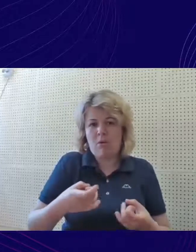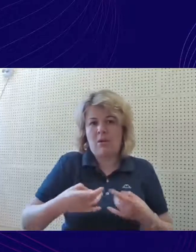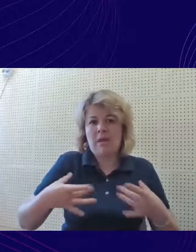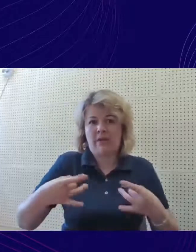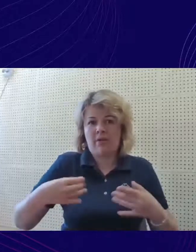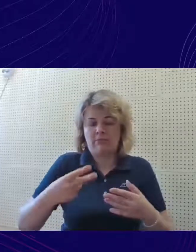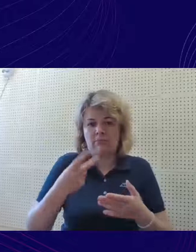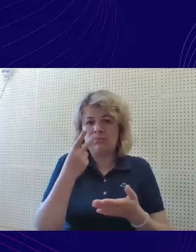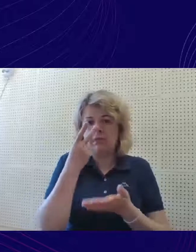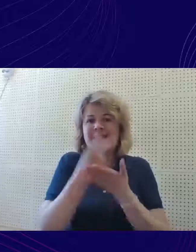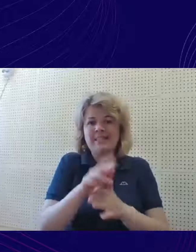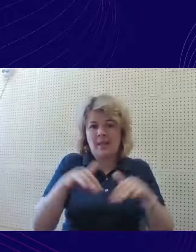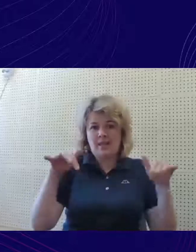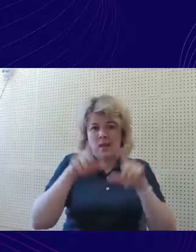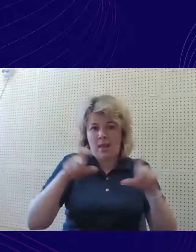не менее,